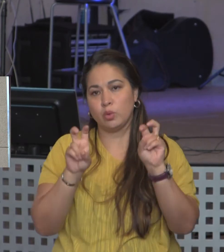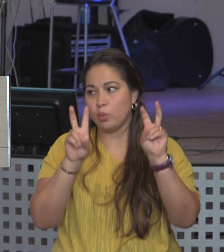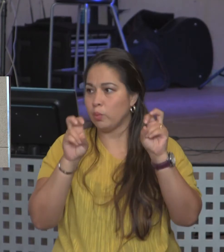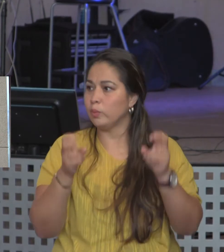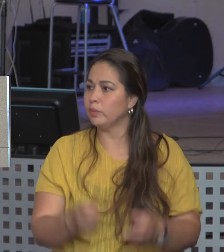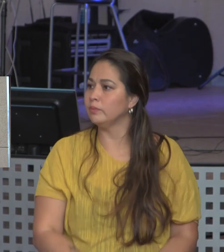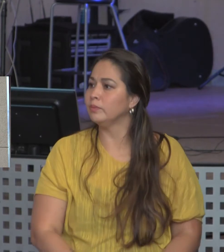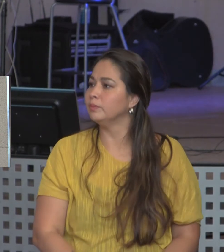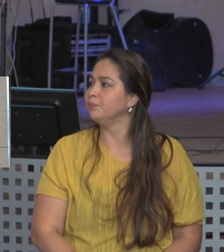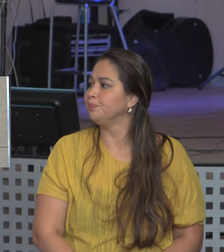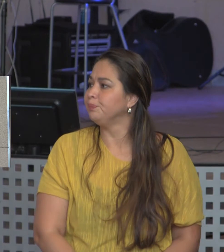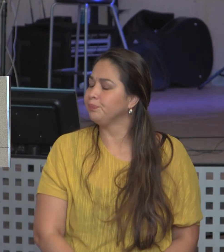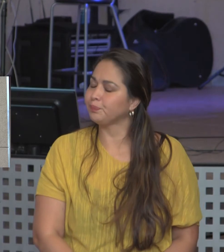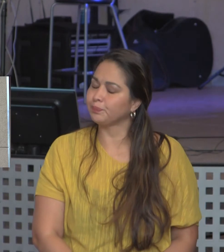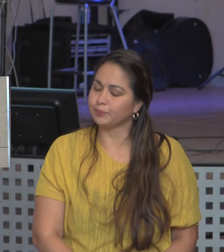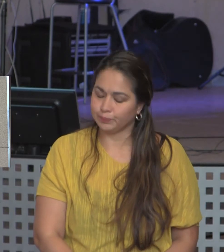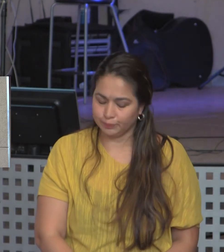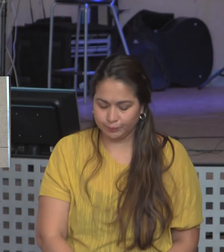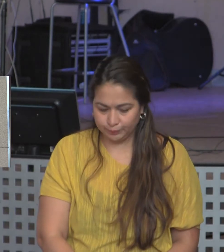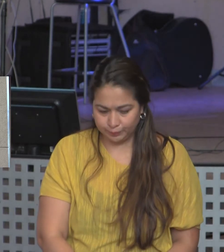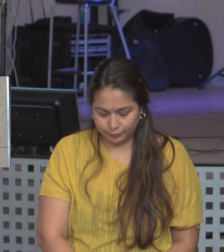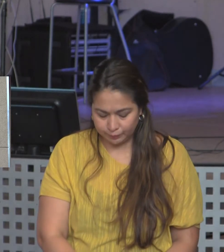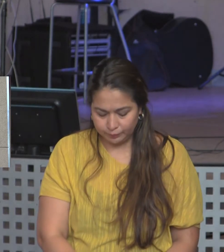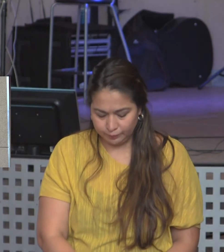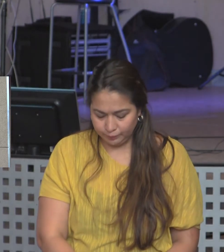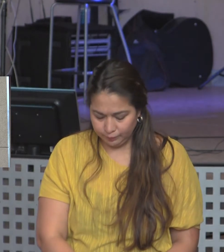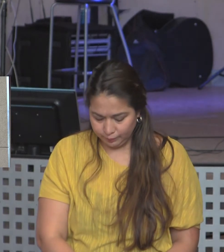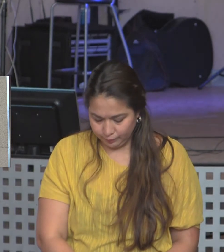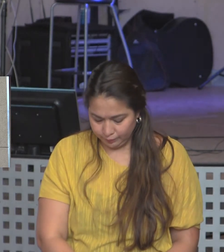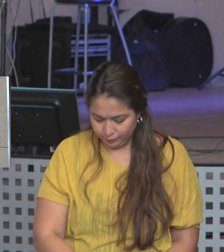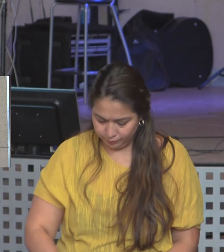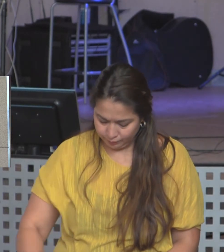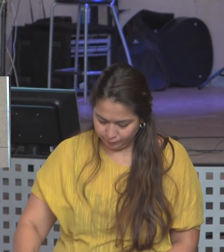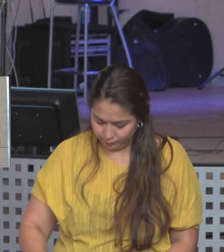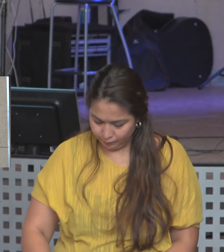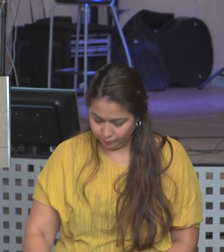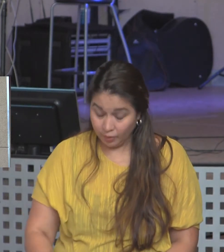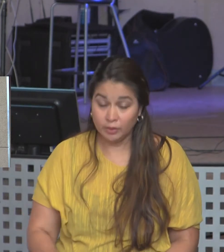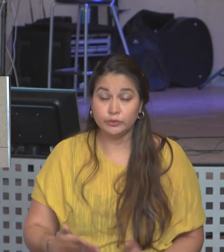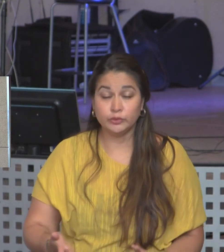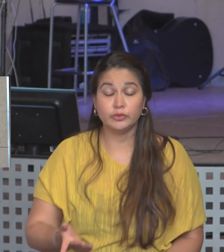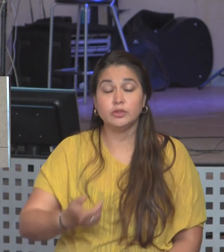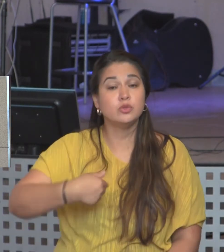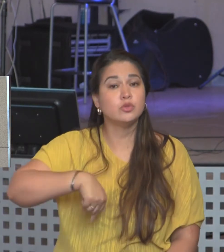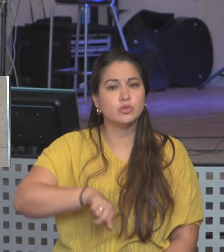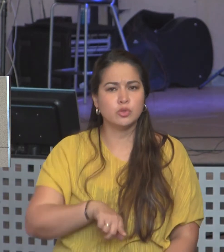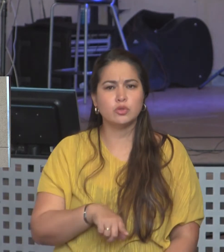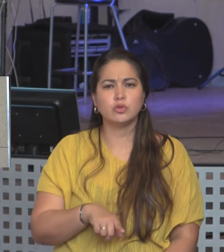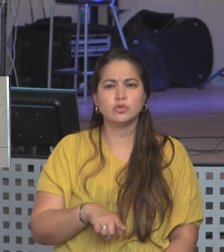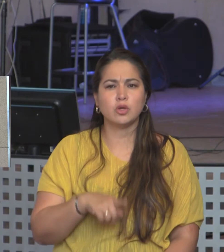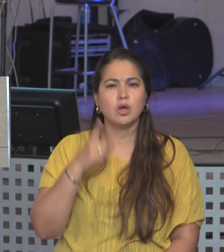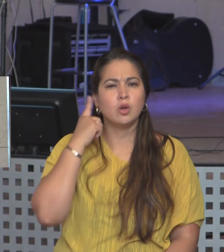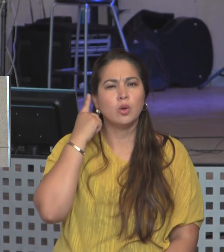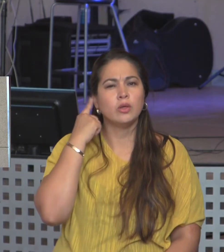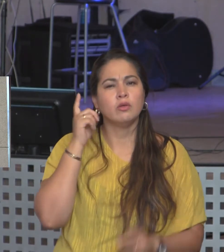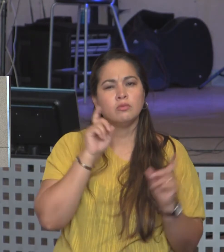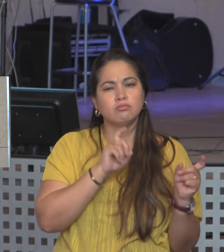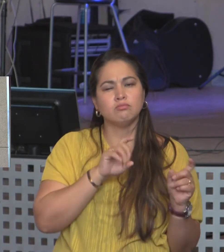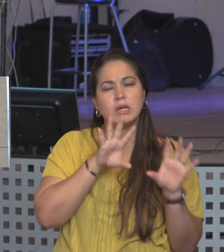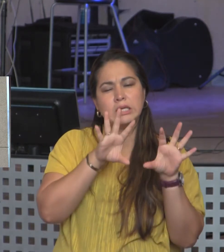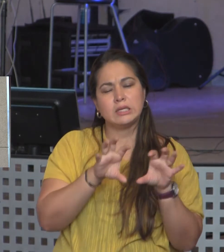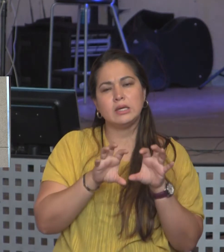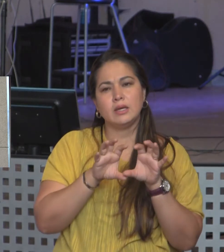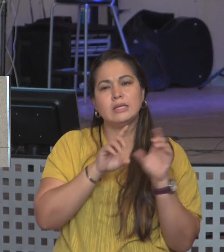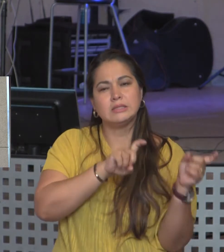esta idea, que la conocemos todos, pero que es importante educarnos a aplicarla.